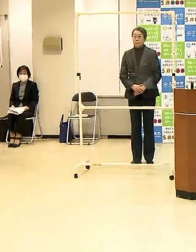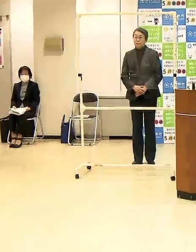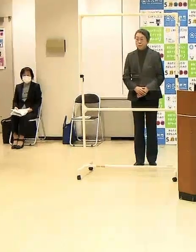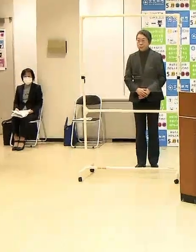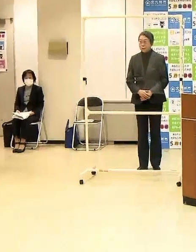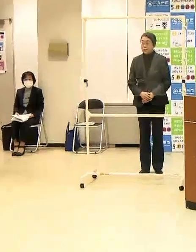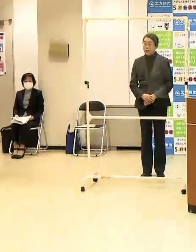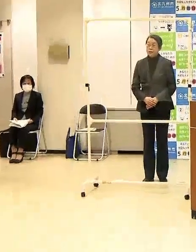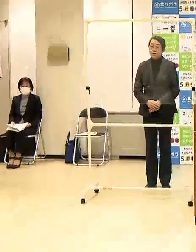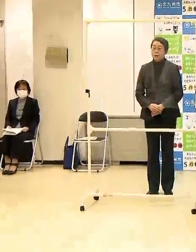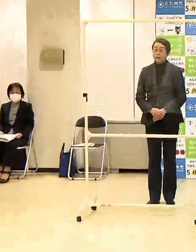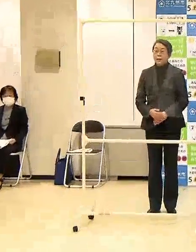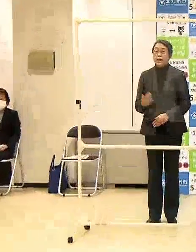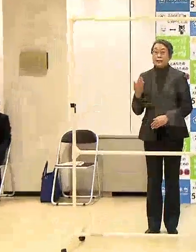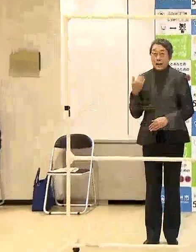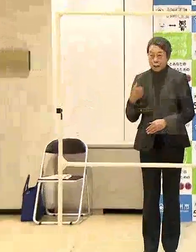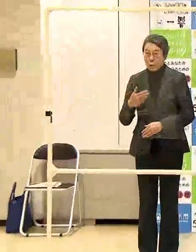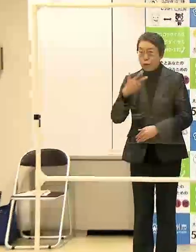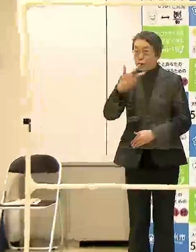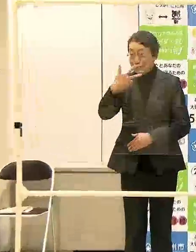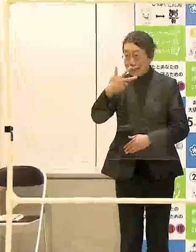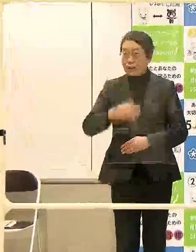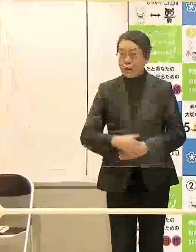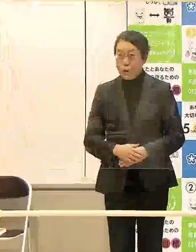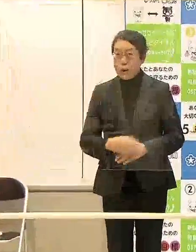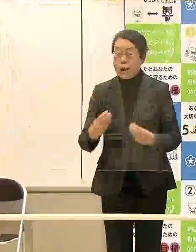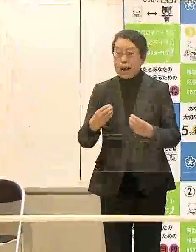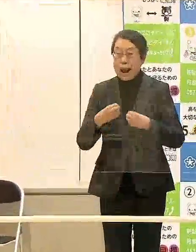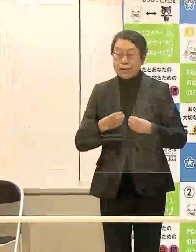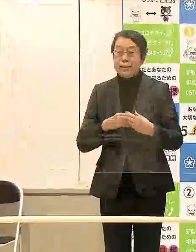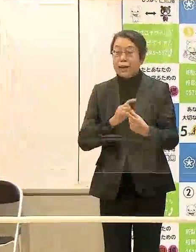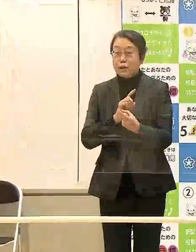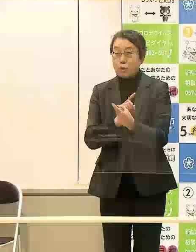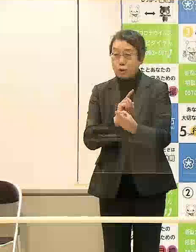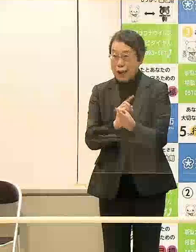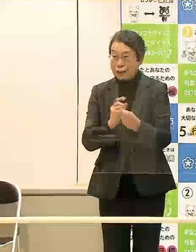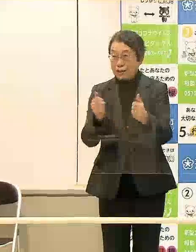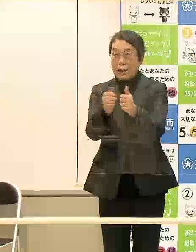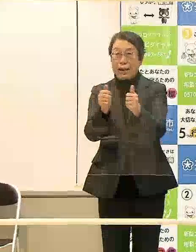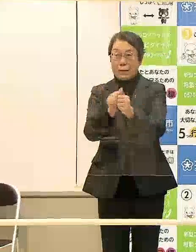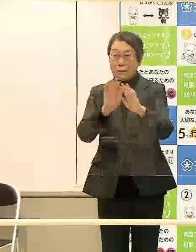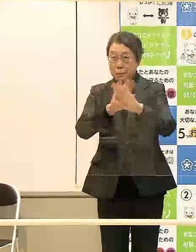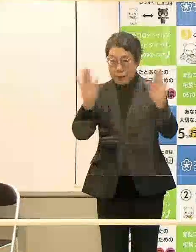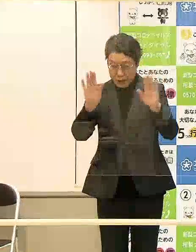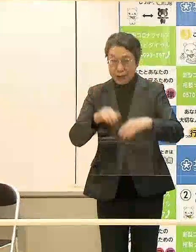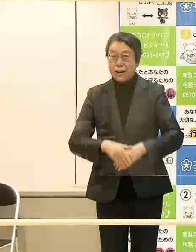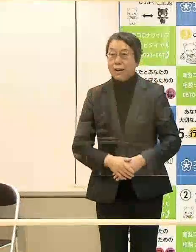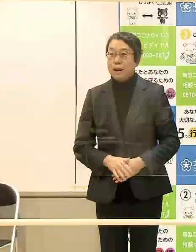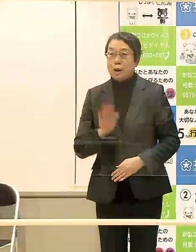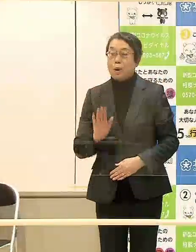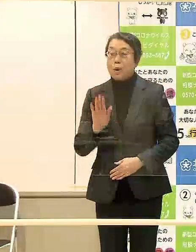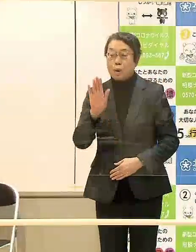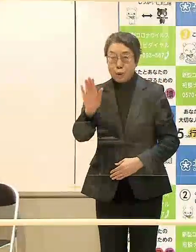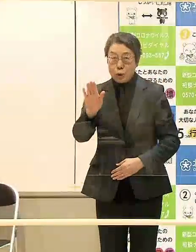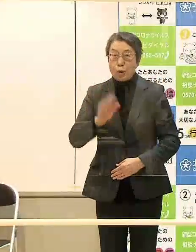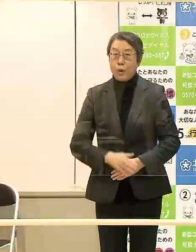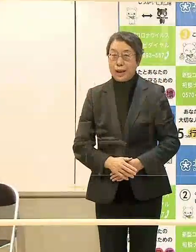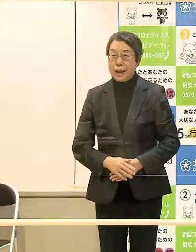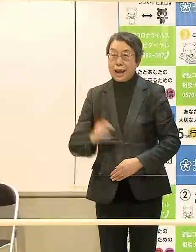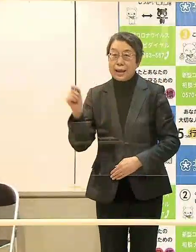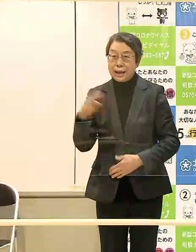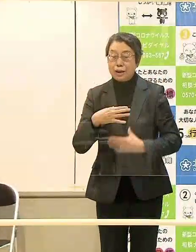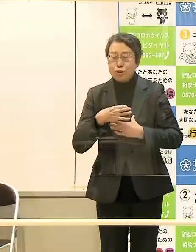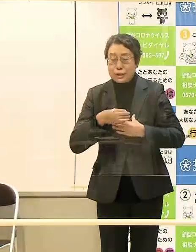それは先ほどチェーン4の関西症対策会議を開きまして今後の研究